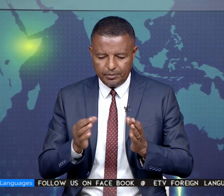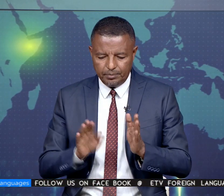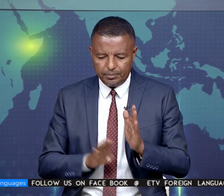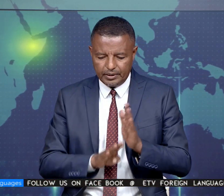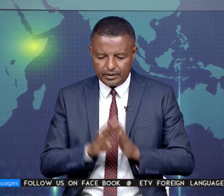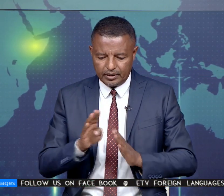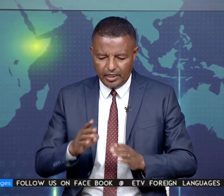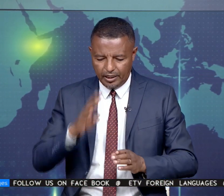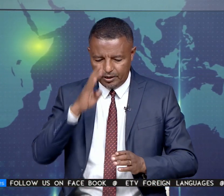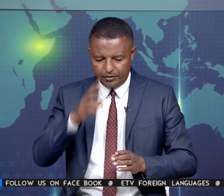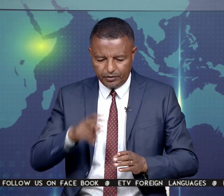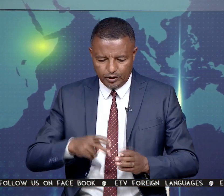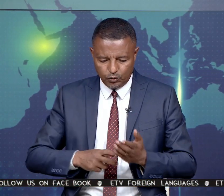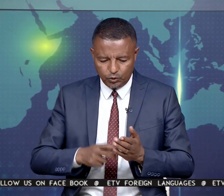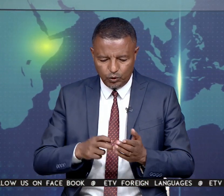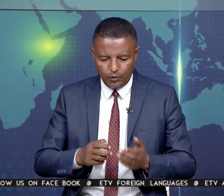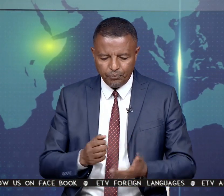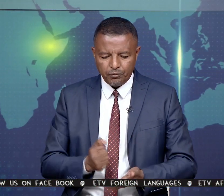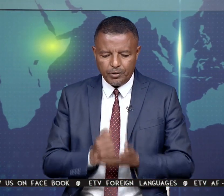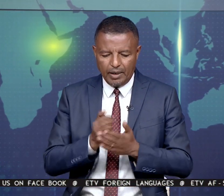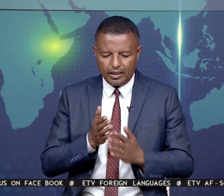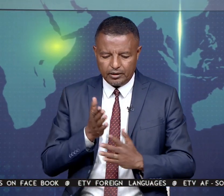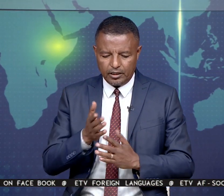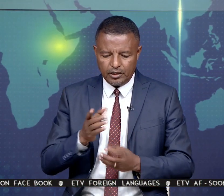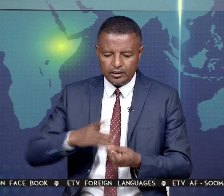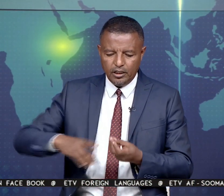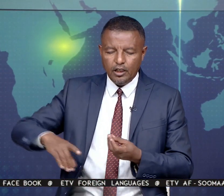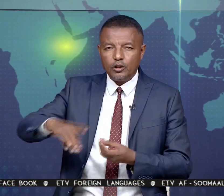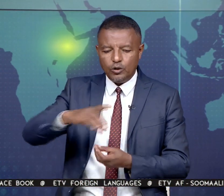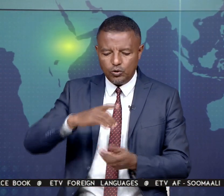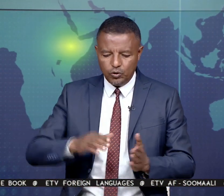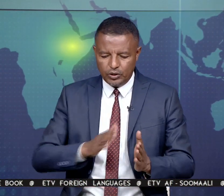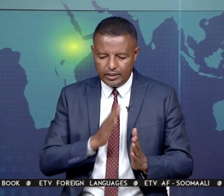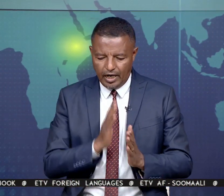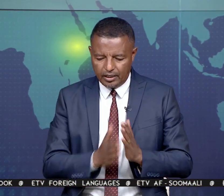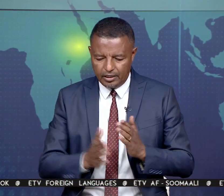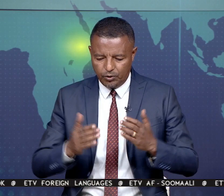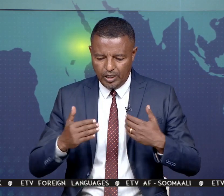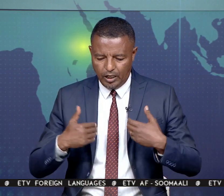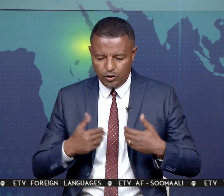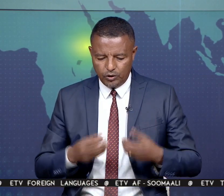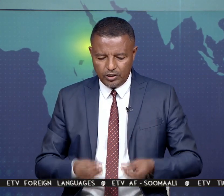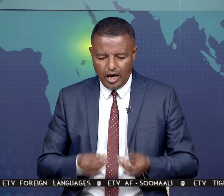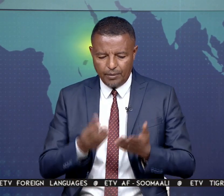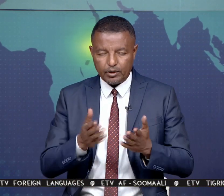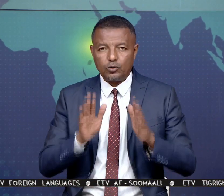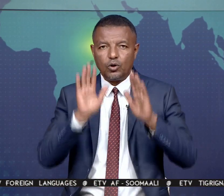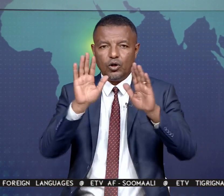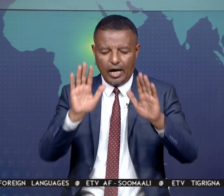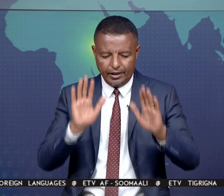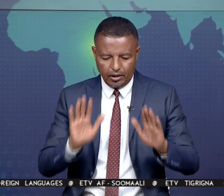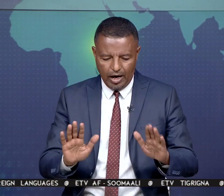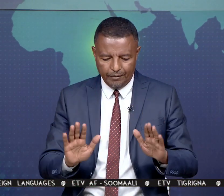የቤተሰብ ብልጽግናን የመፍጠር ጉዞ በማገዝ ረገድ ክልሉ እያከናወነ ያለውን አበርክቶ